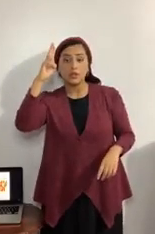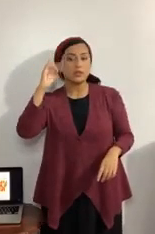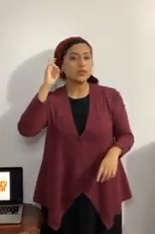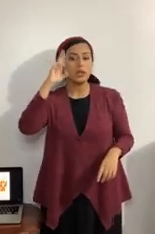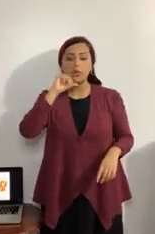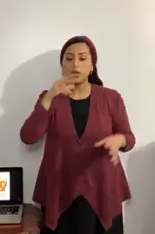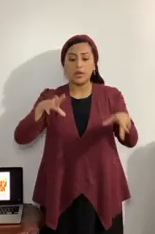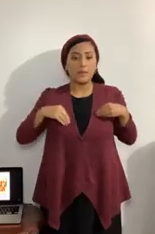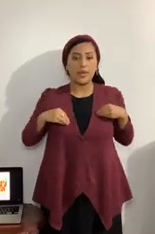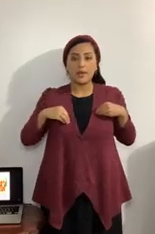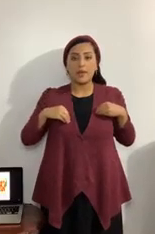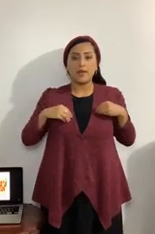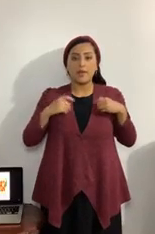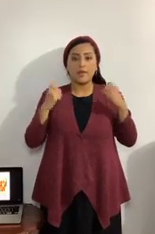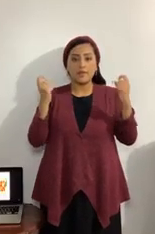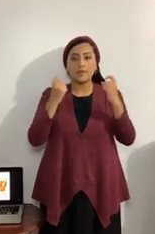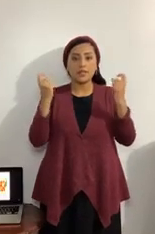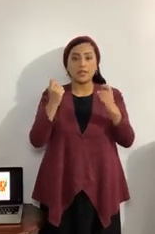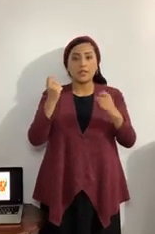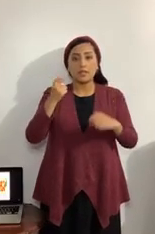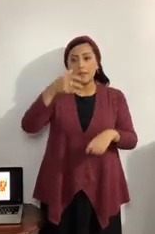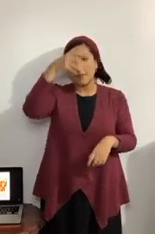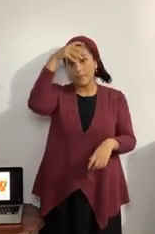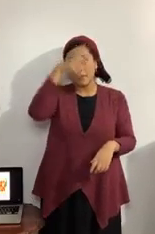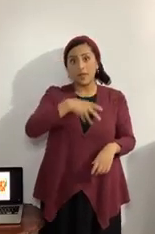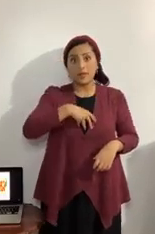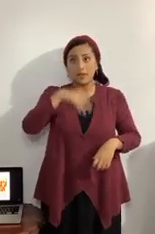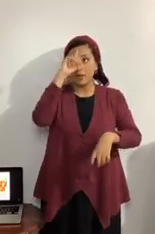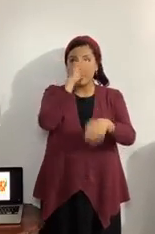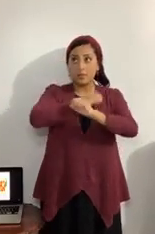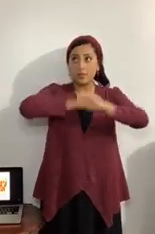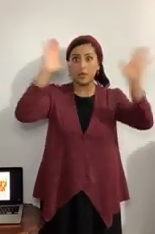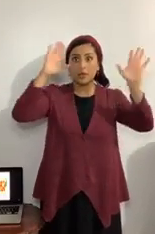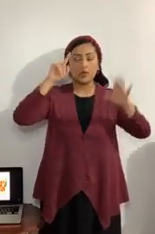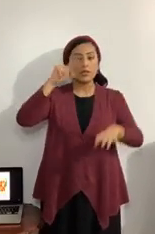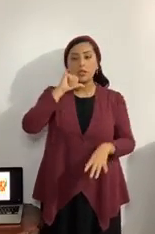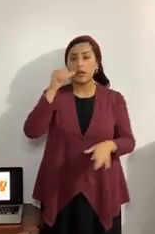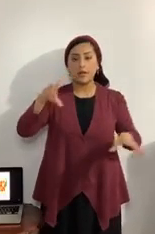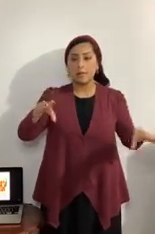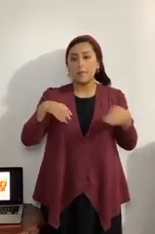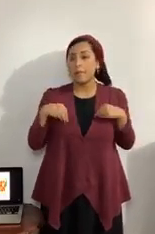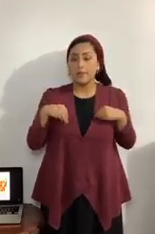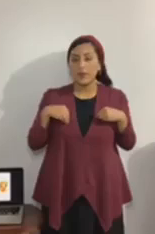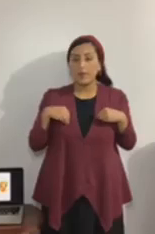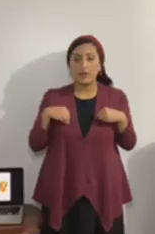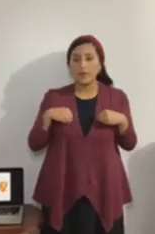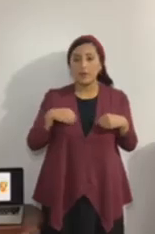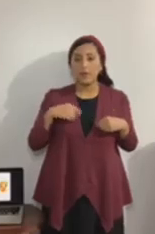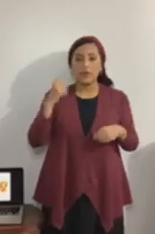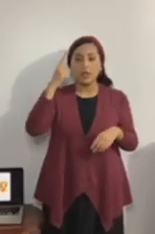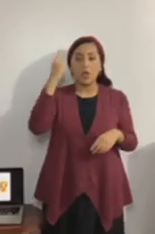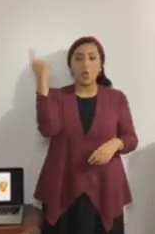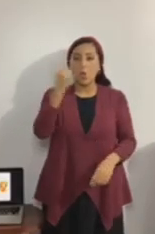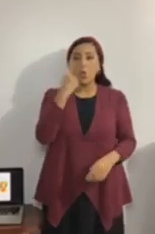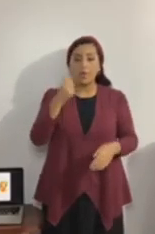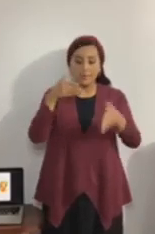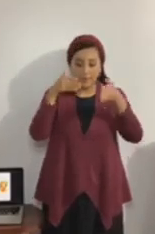acepta fiestas inventadas por hombres, amado. Yahweh no acepta fiestas inventadas por hombres. Él solamente se basa a su bendita